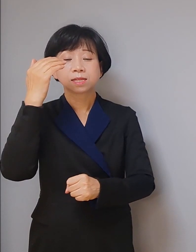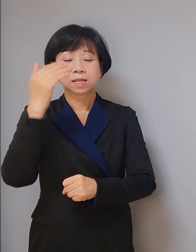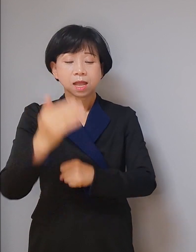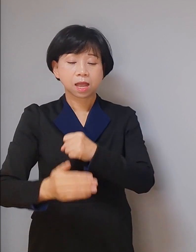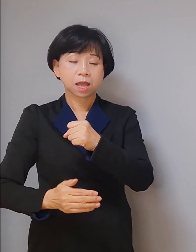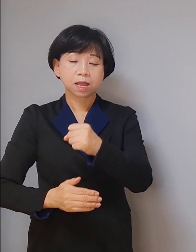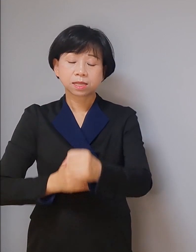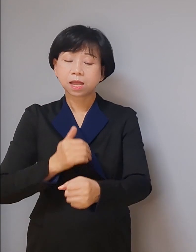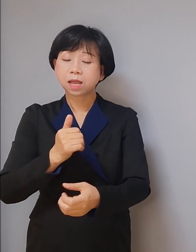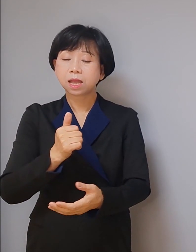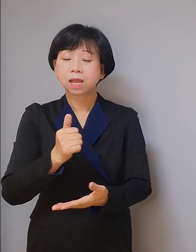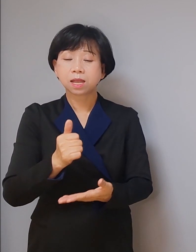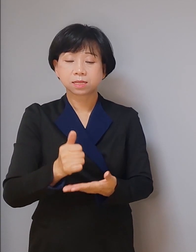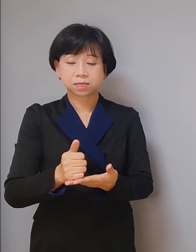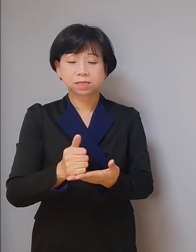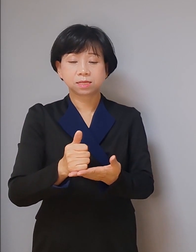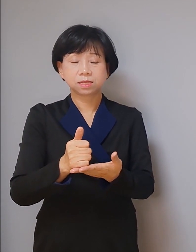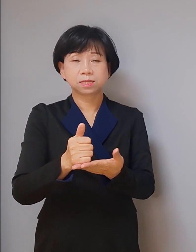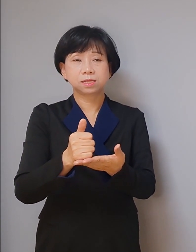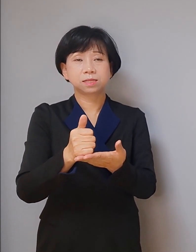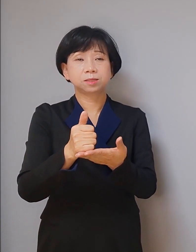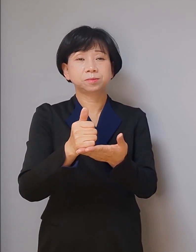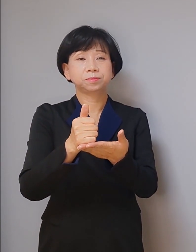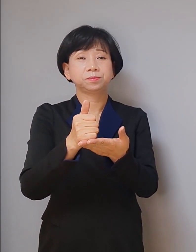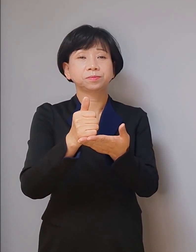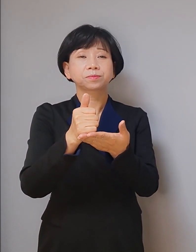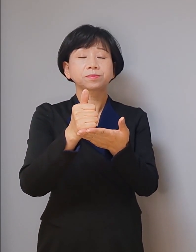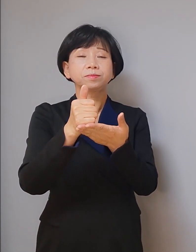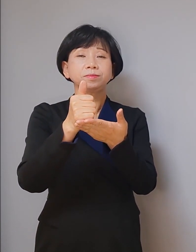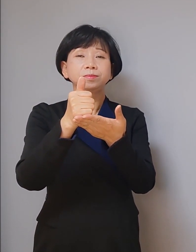살아계신 하나님.